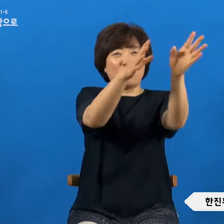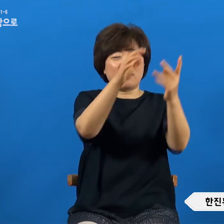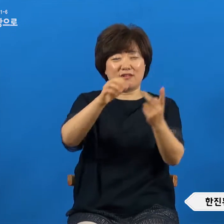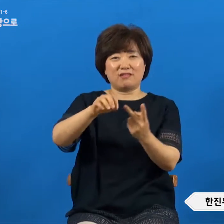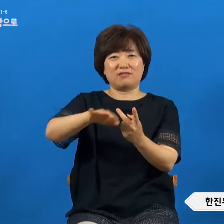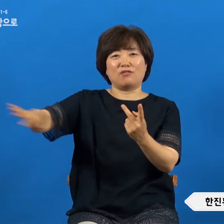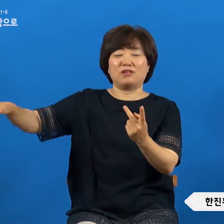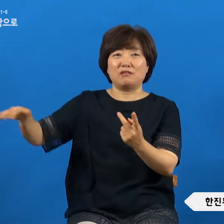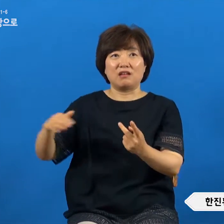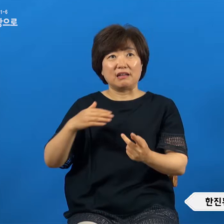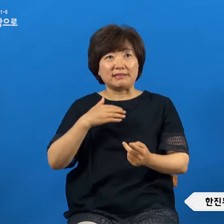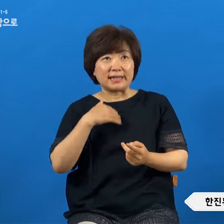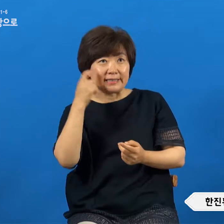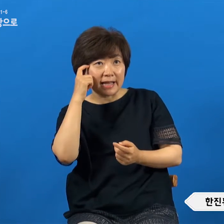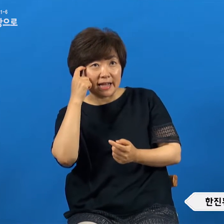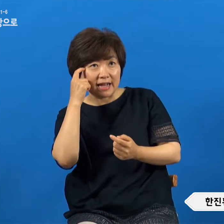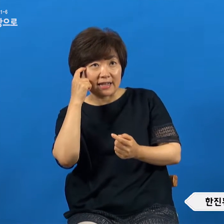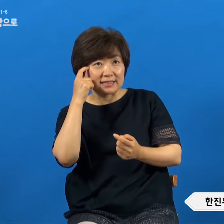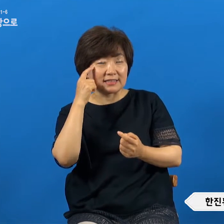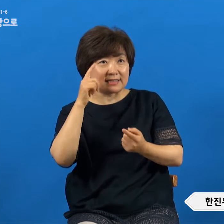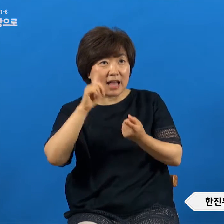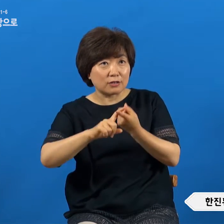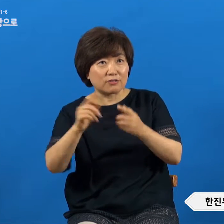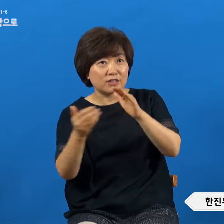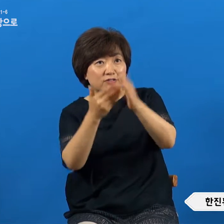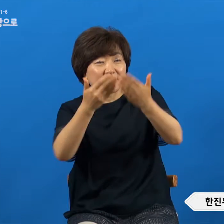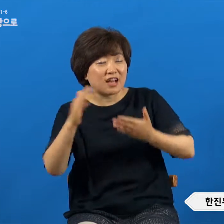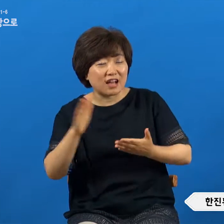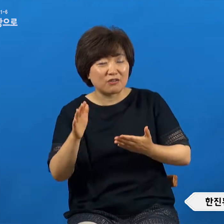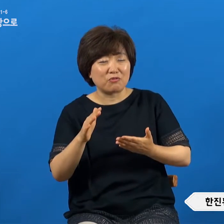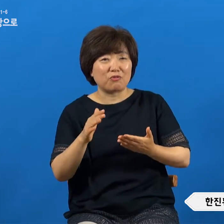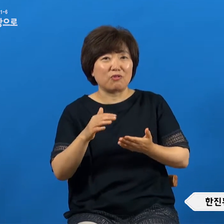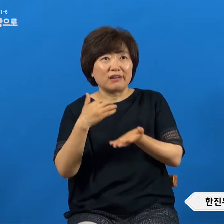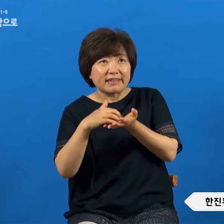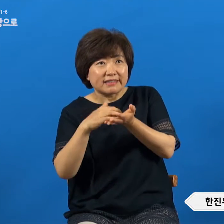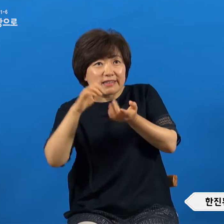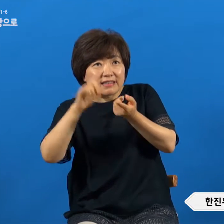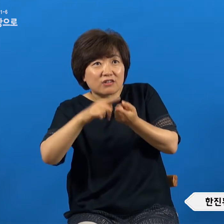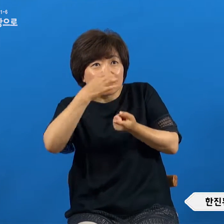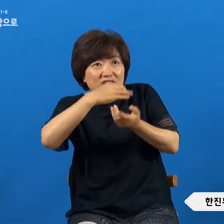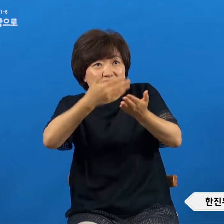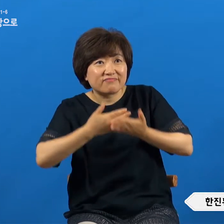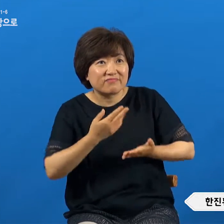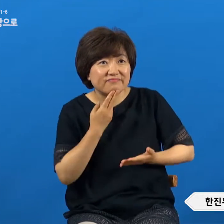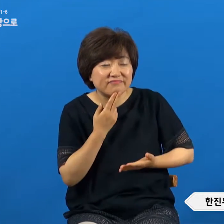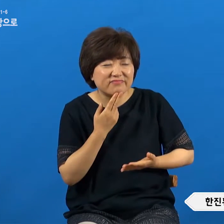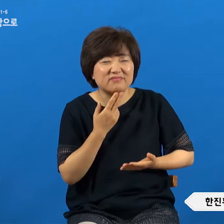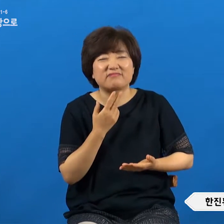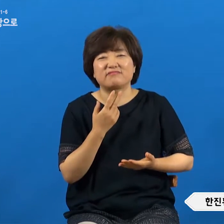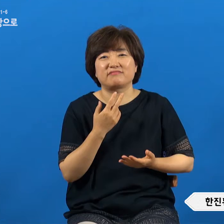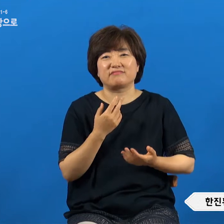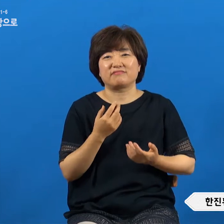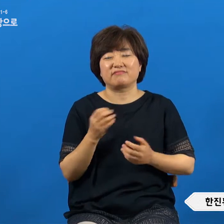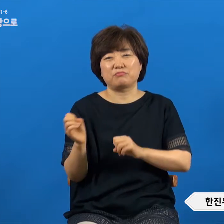되고 자기 계산대로 안 되고 하면 결국은 다 예수님을 떠나고 맙니다.